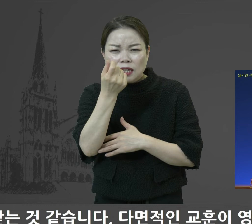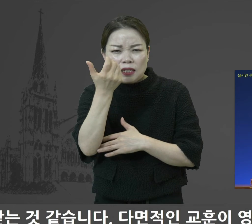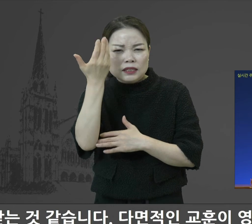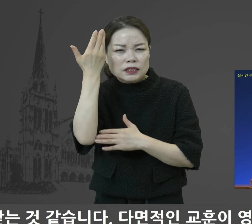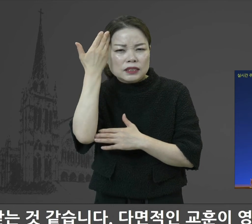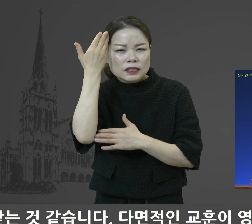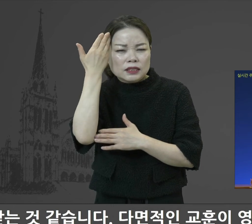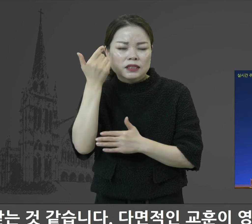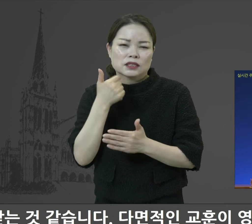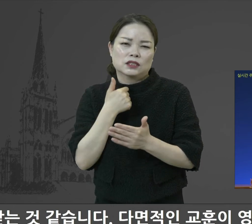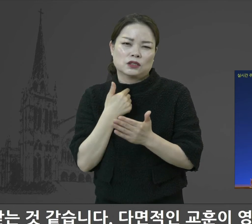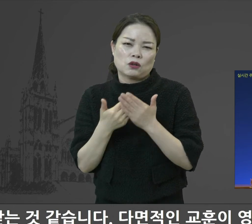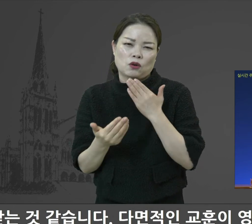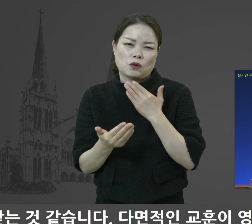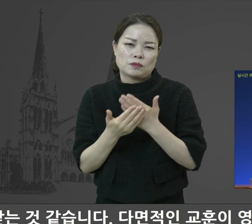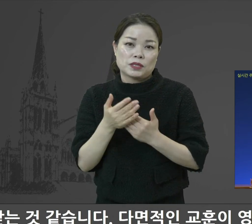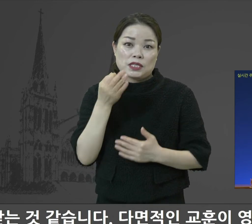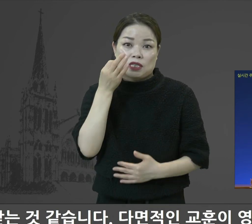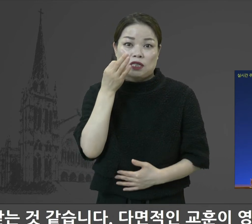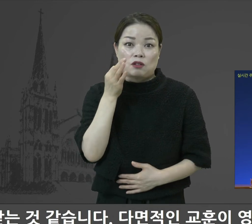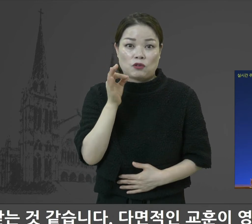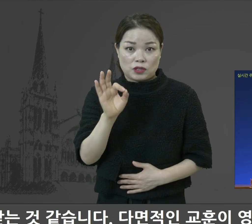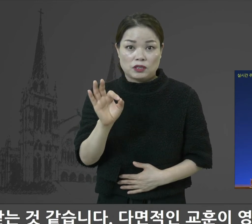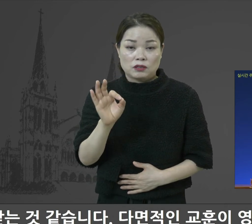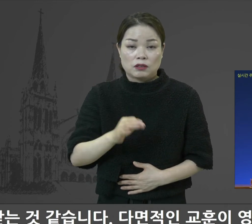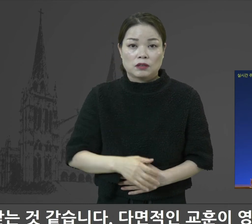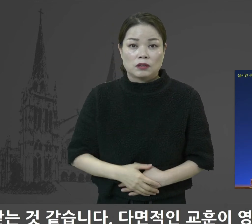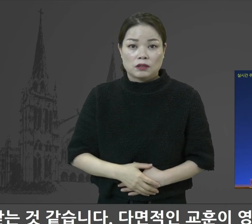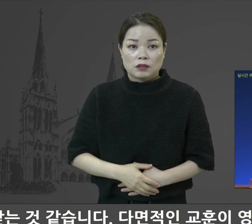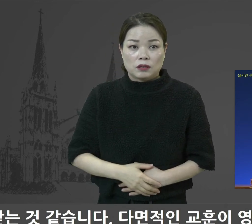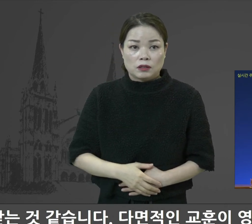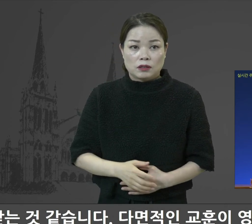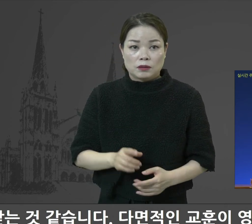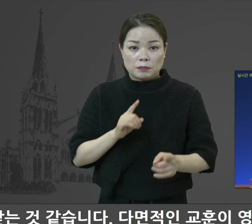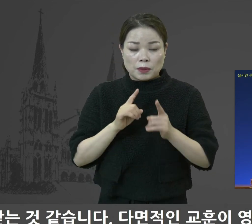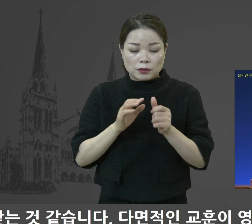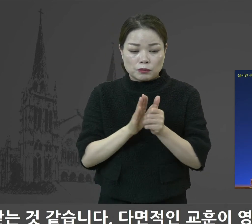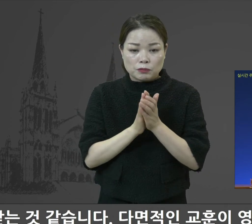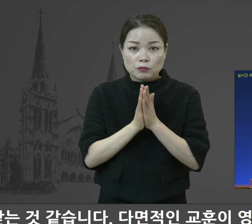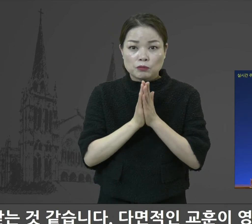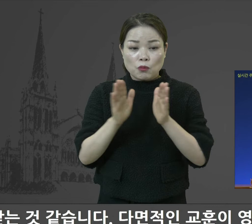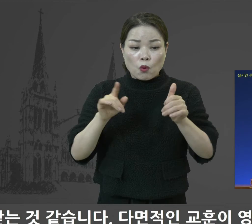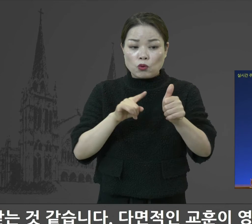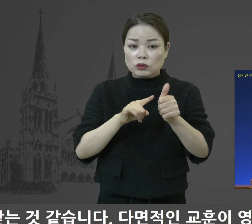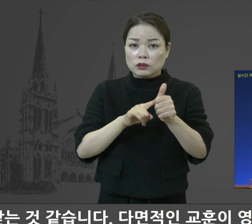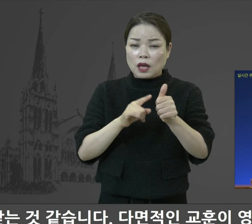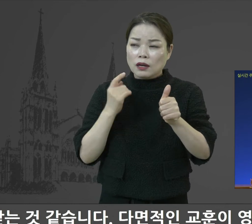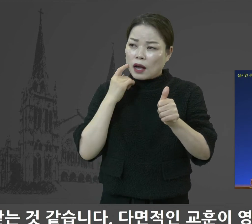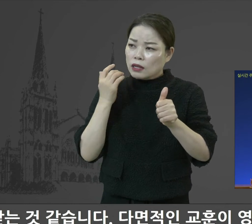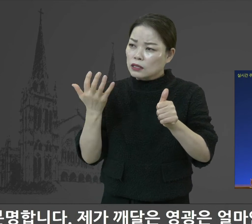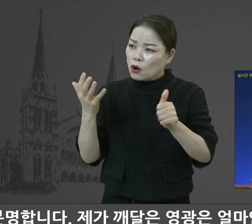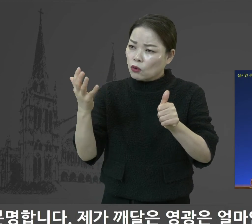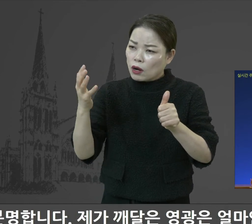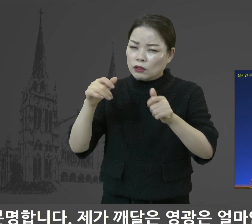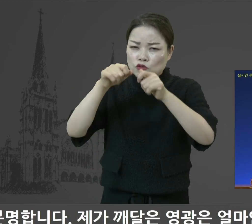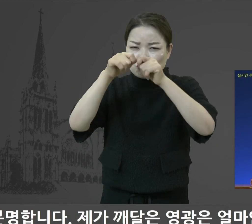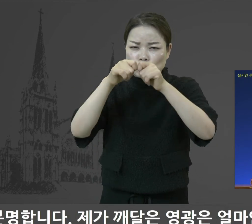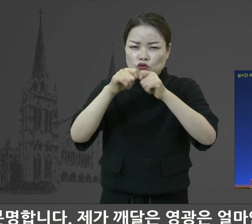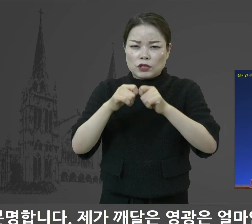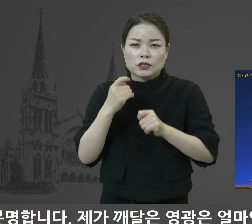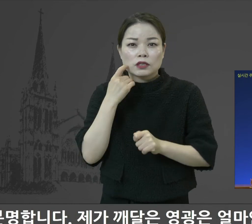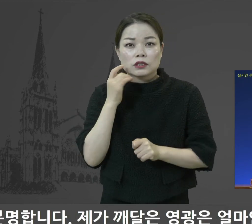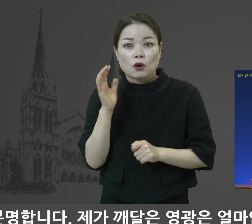지식이고 경험이라는 사실도 인정합니다. 여기서 말하고 있는 모세가 영광을 구하는 이 영광은 굉장히 구체적인